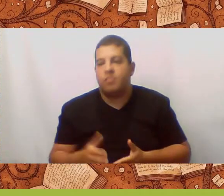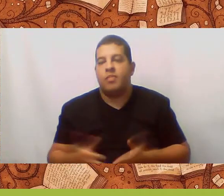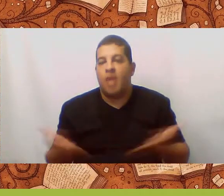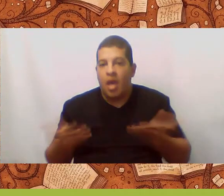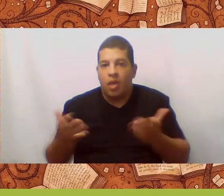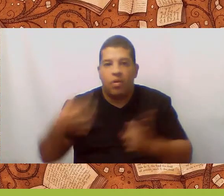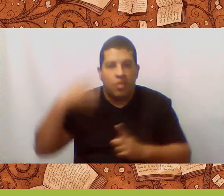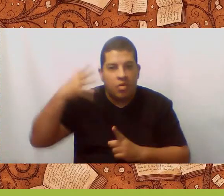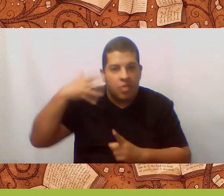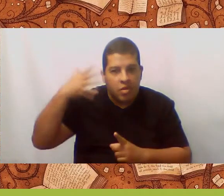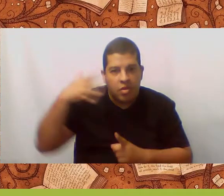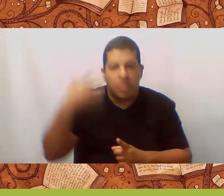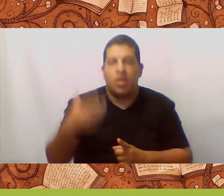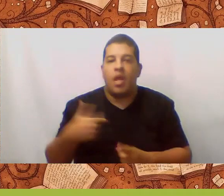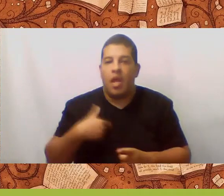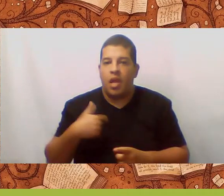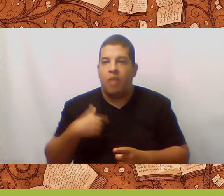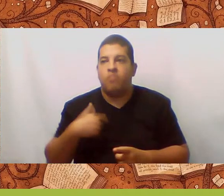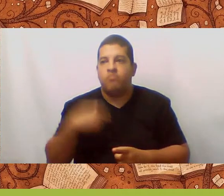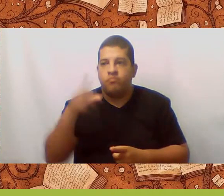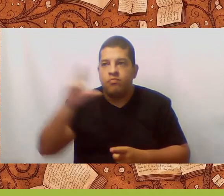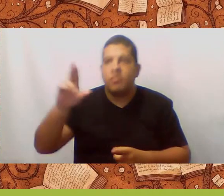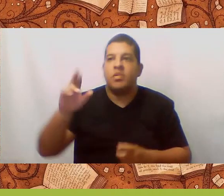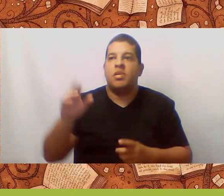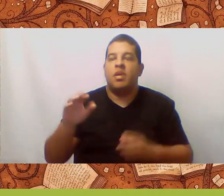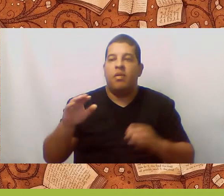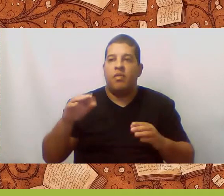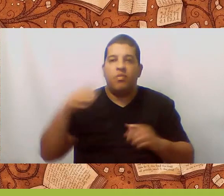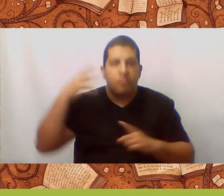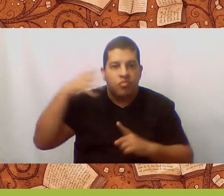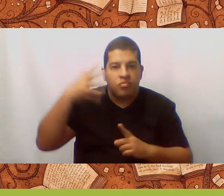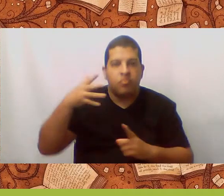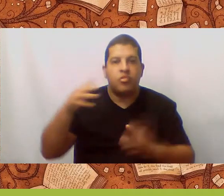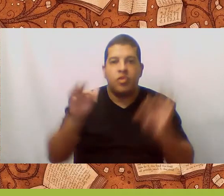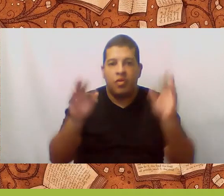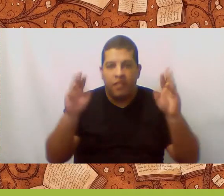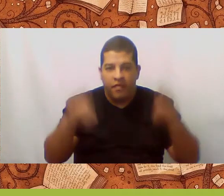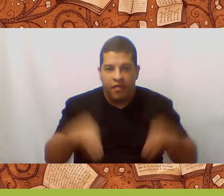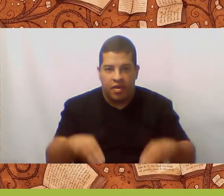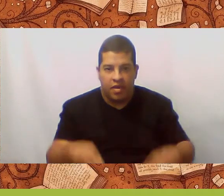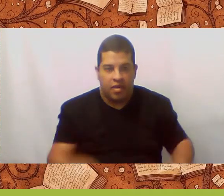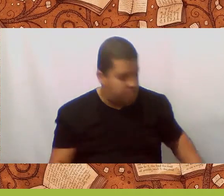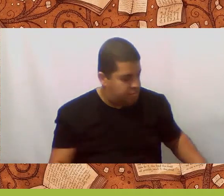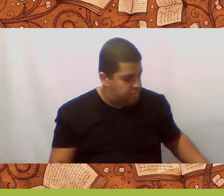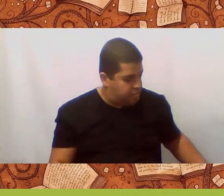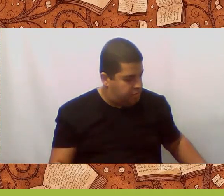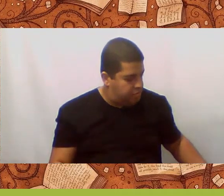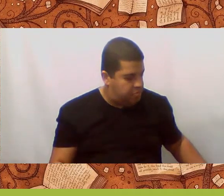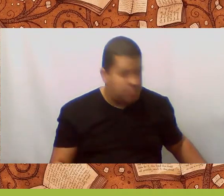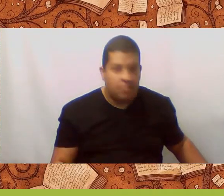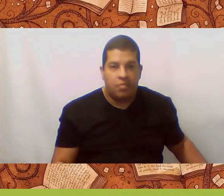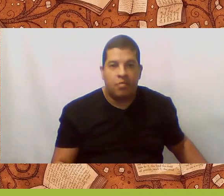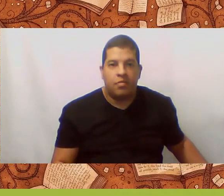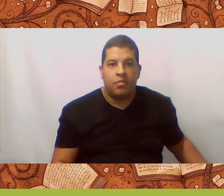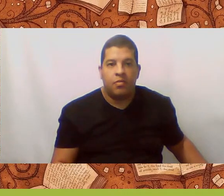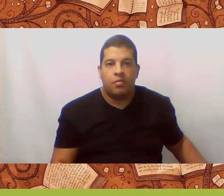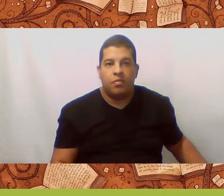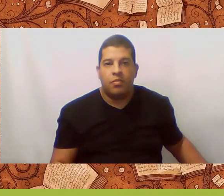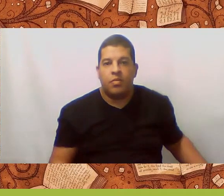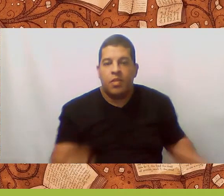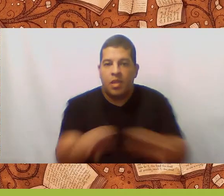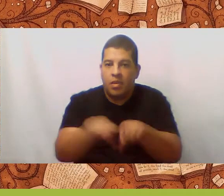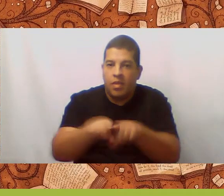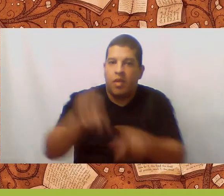de encerramento desse Congresso, né? E, em particular, ao professor Walter Ives Maciel, que me